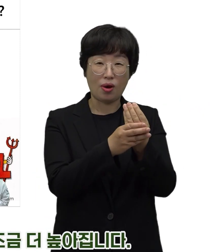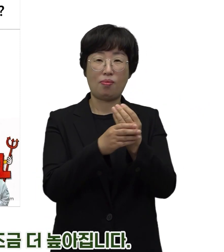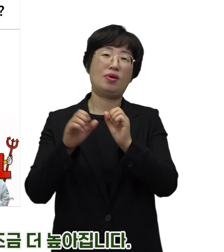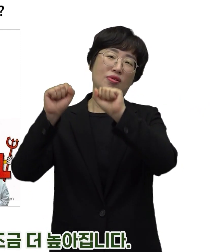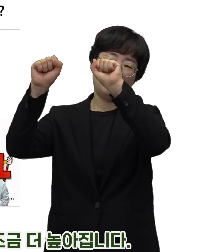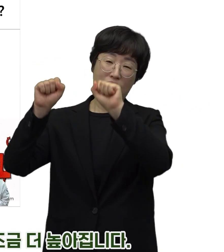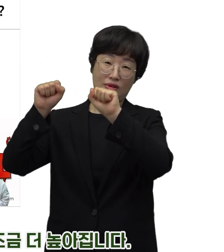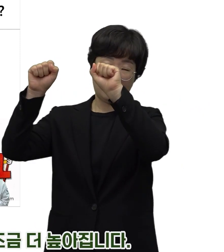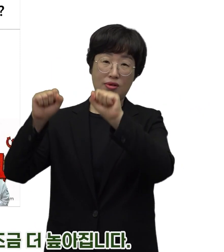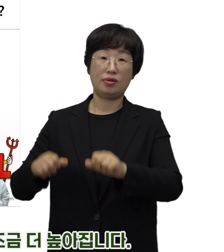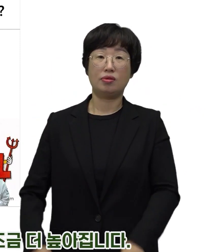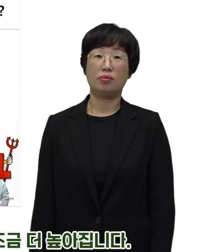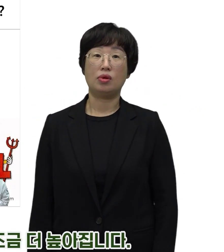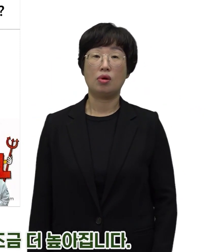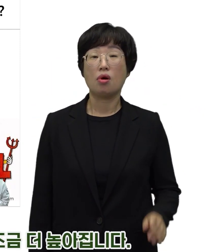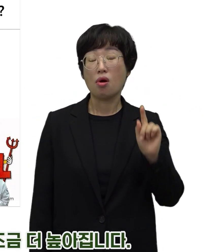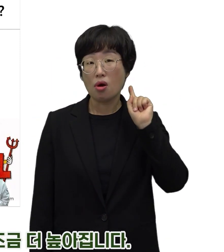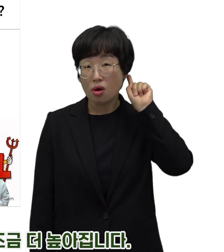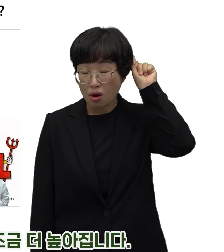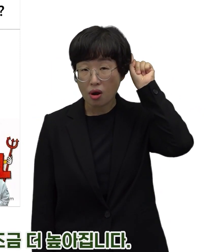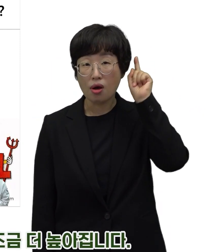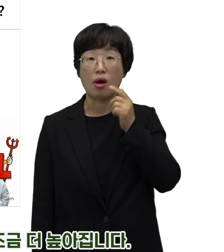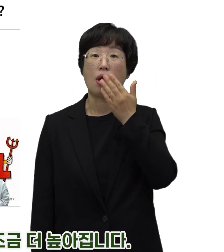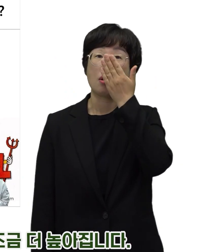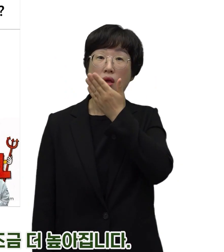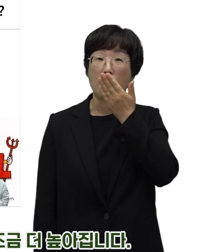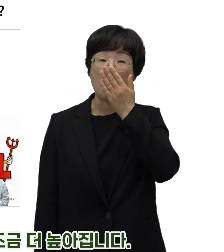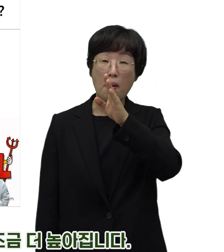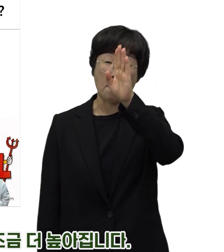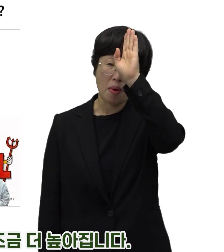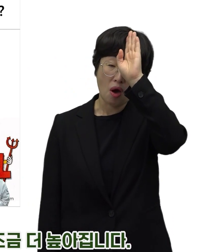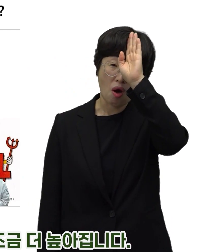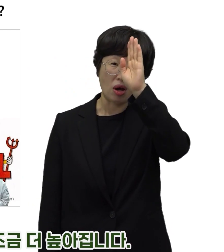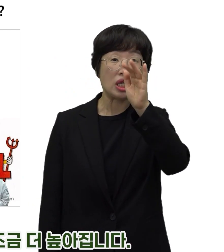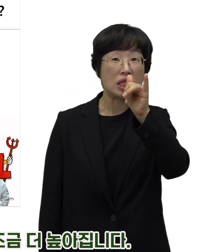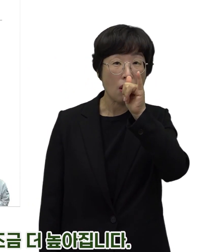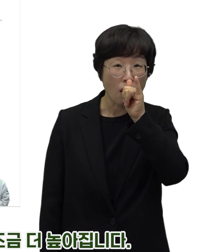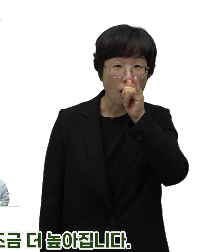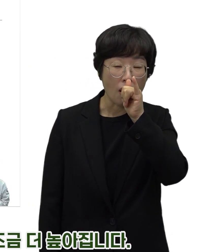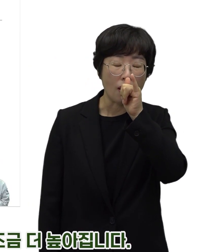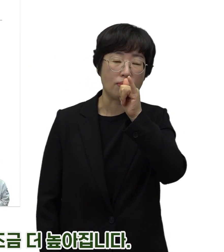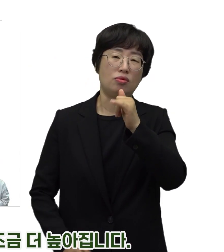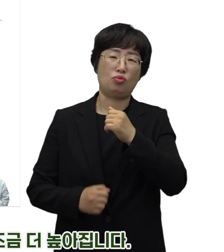콜레스테롤과 중성지방의 목표가 조금 더 높아집니다.